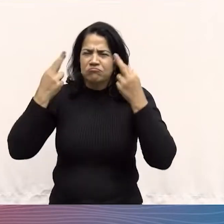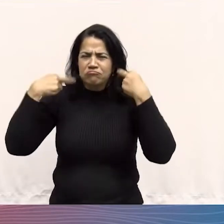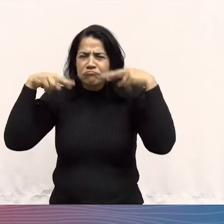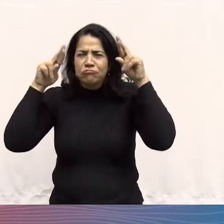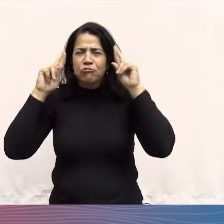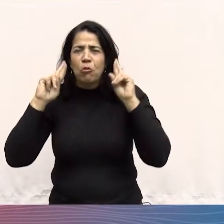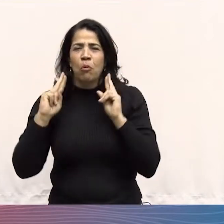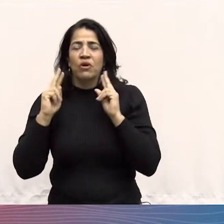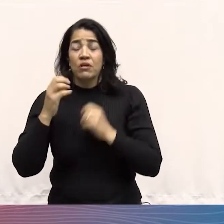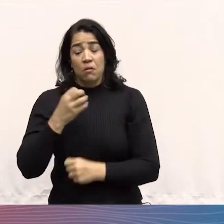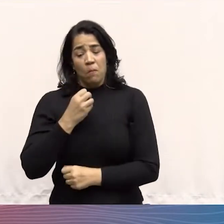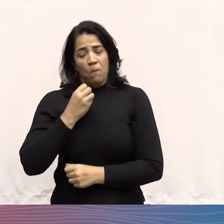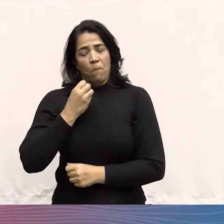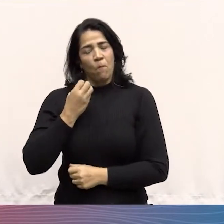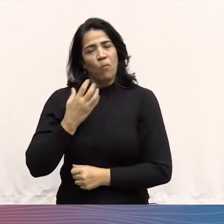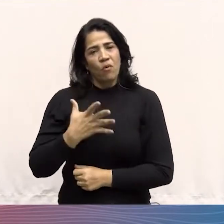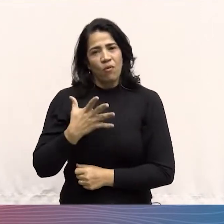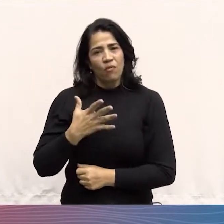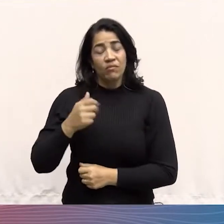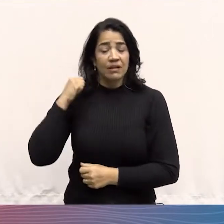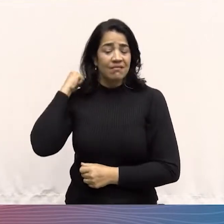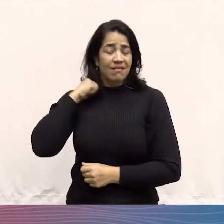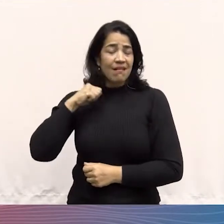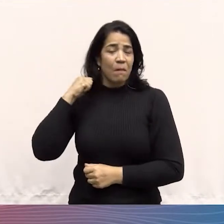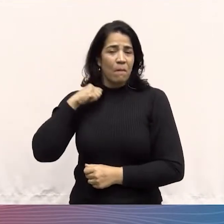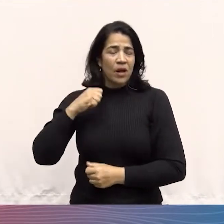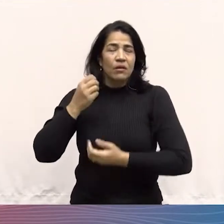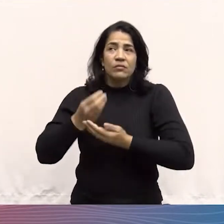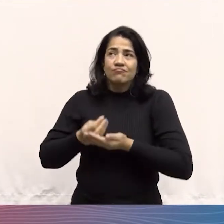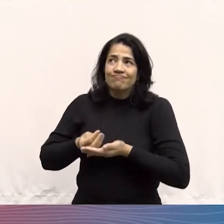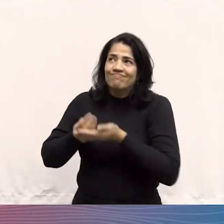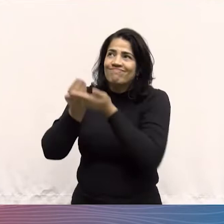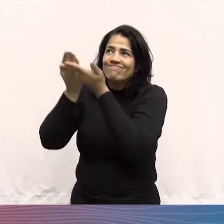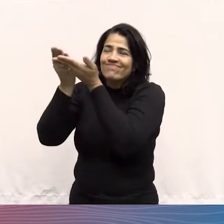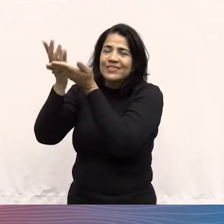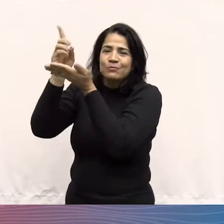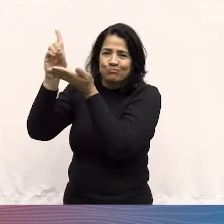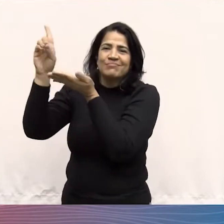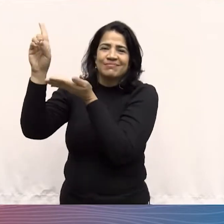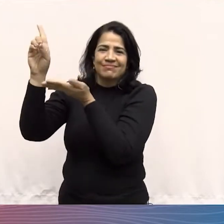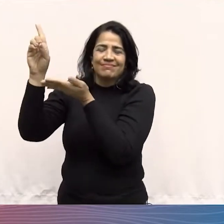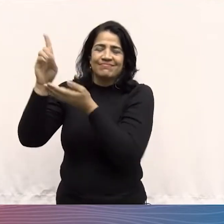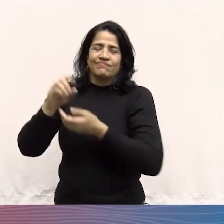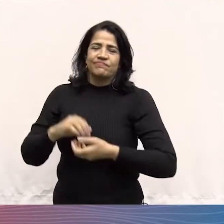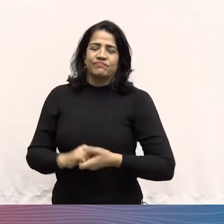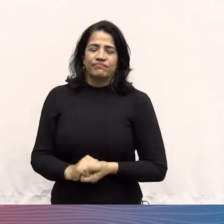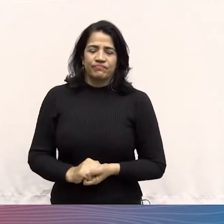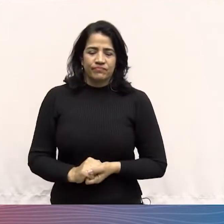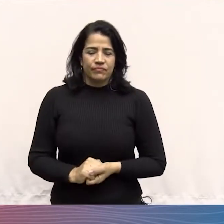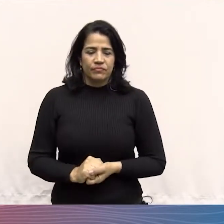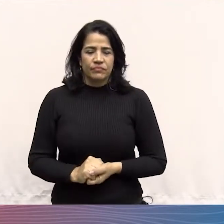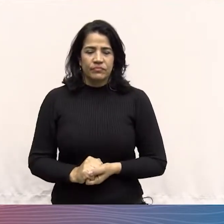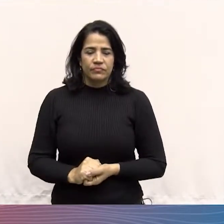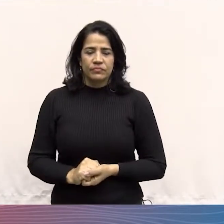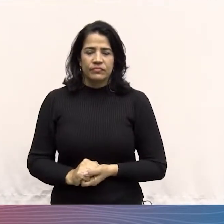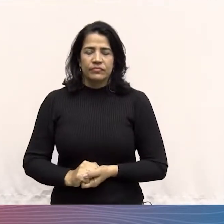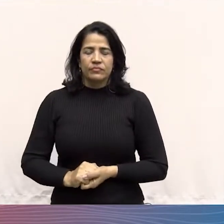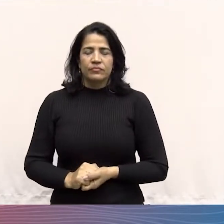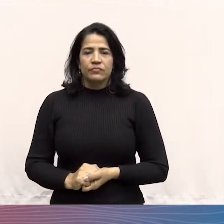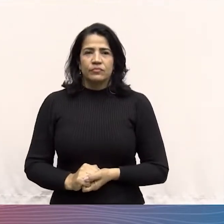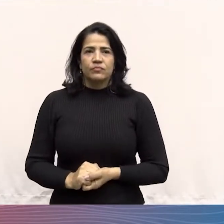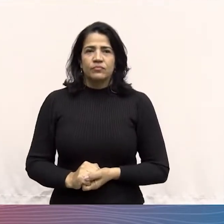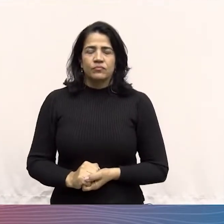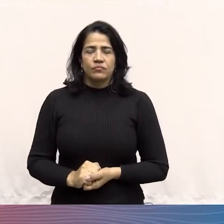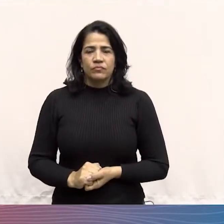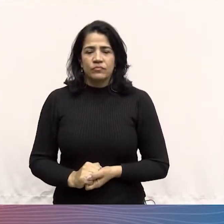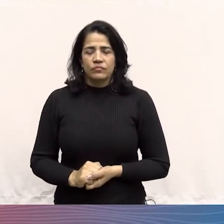nos animais. Então é sobra, é aquele que está sobrando, que é muita riqueza, né? Por isso,